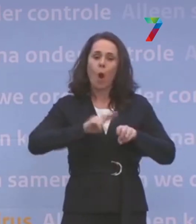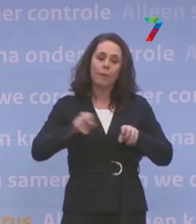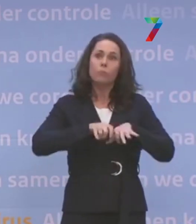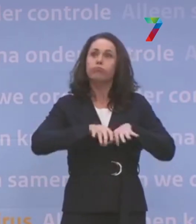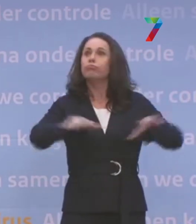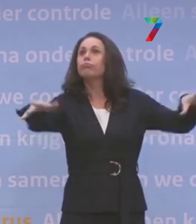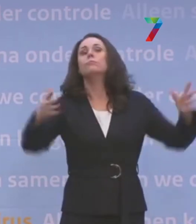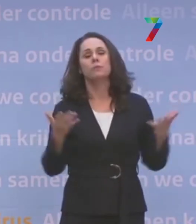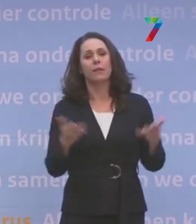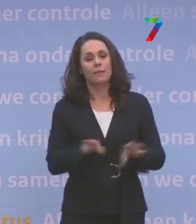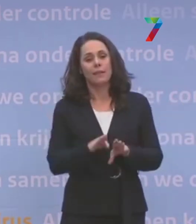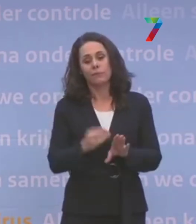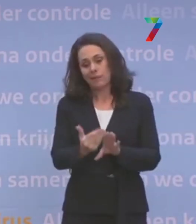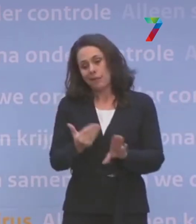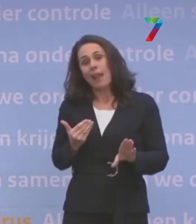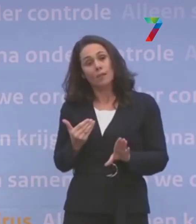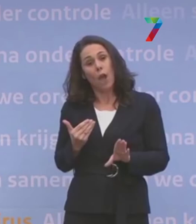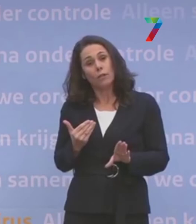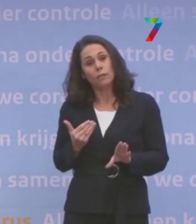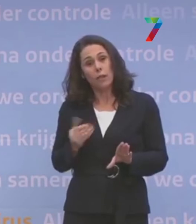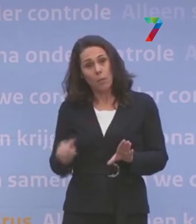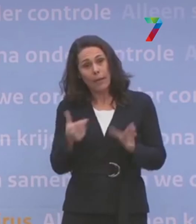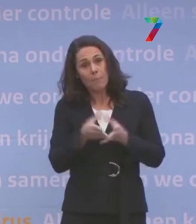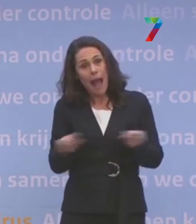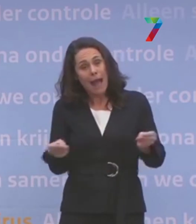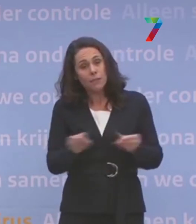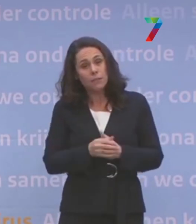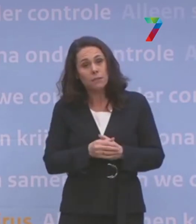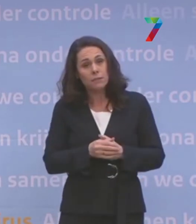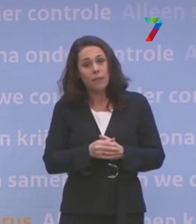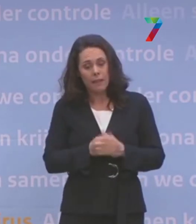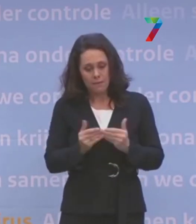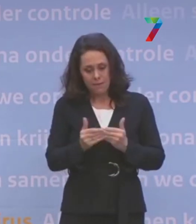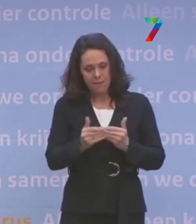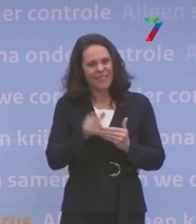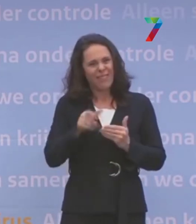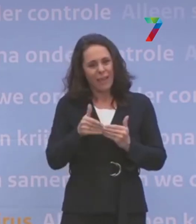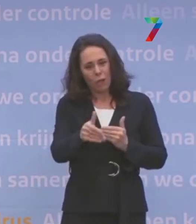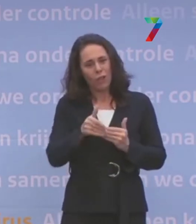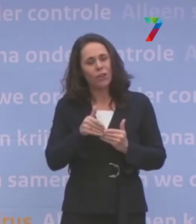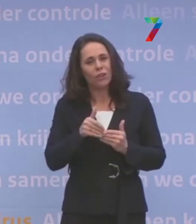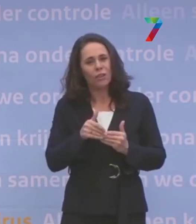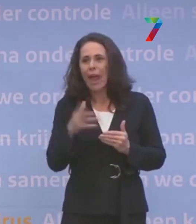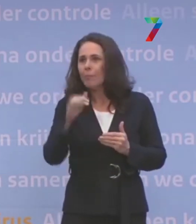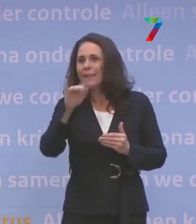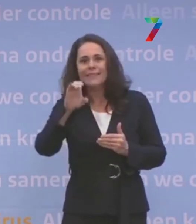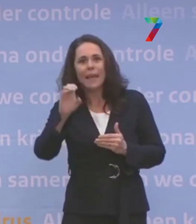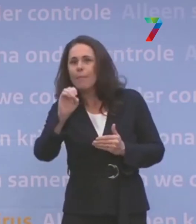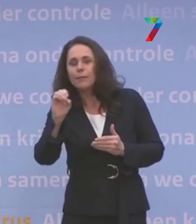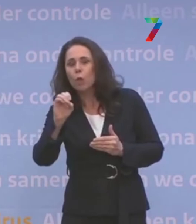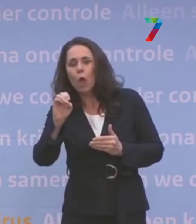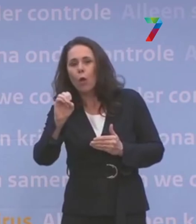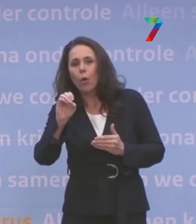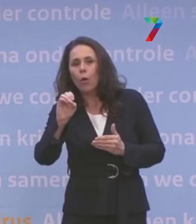dat gebeurde, begin maart en de weken daarna, en je hebt niet een IC met 0 mensen met COVID